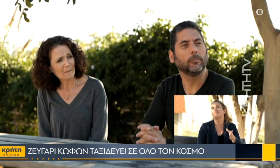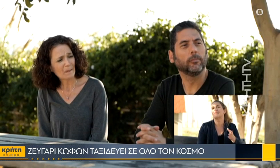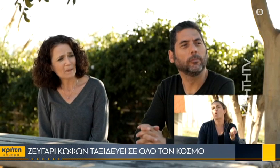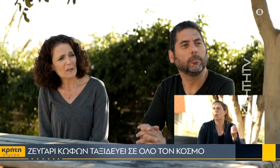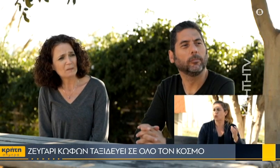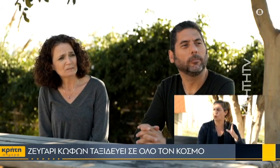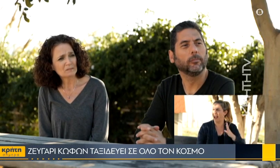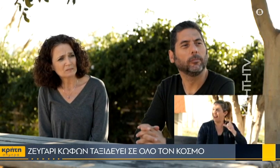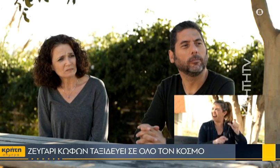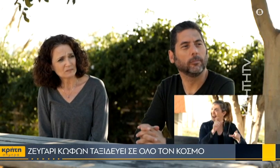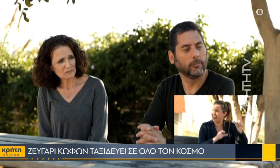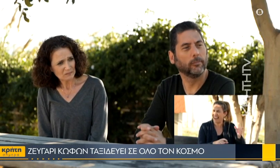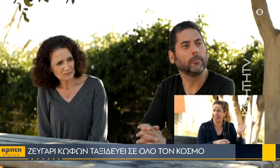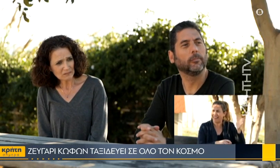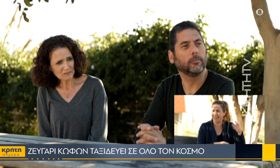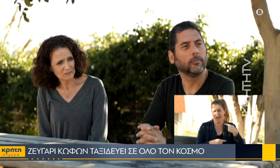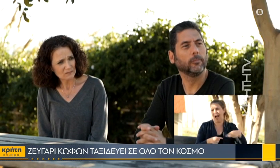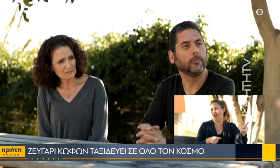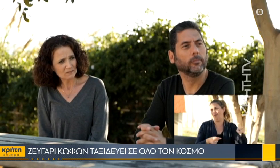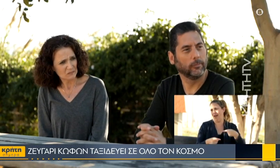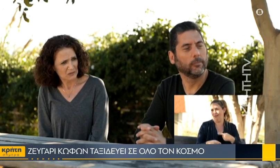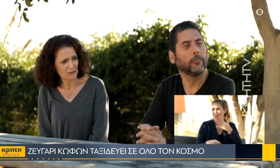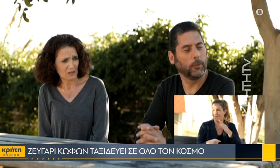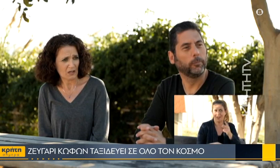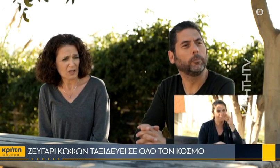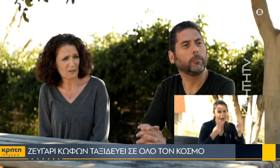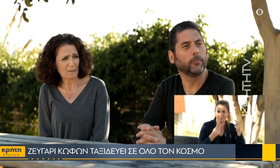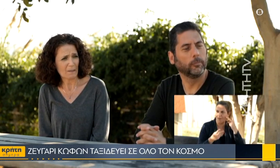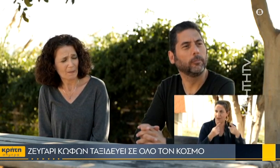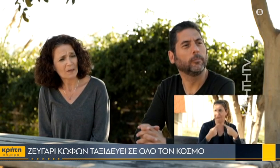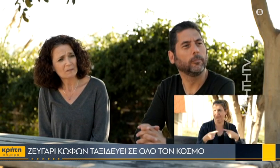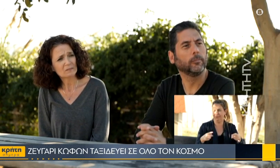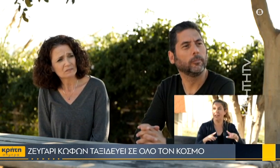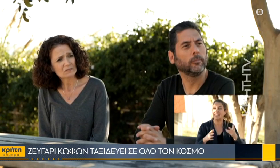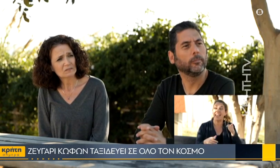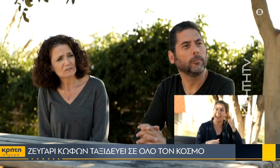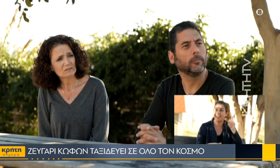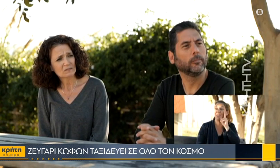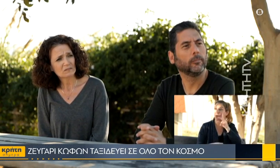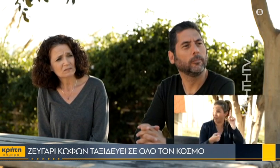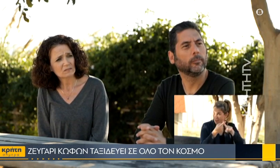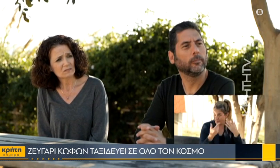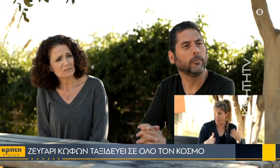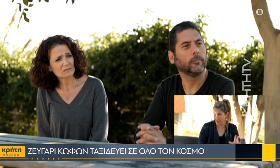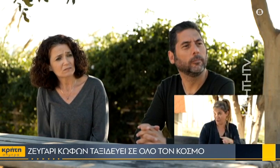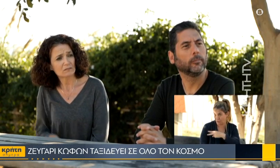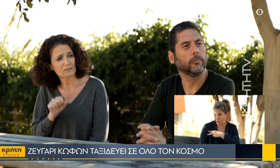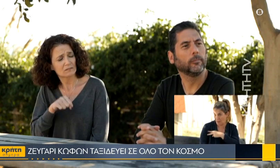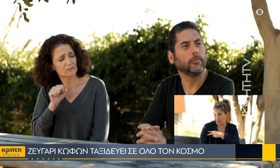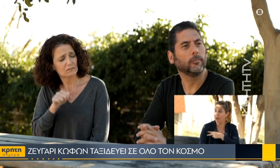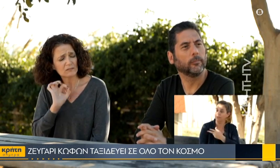έχουν δώσει κάτι, έχετε κρατήσει κάτι από αυτούς και έχετε γνωρίσει και κοφούς στις υπόλοιπες